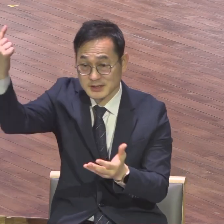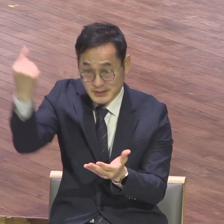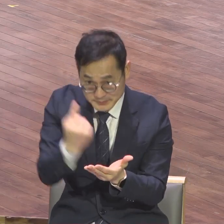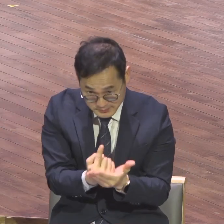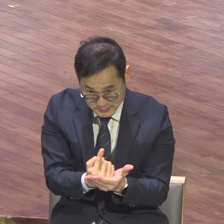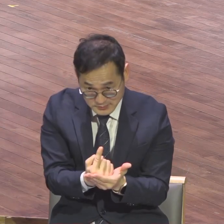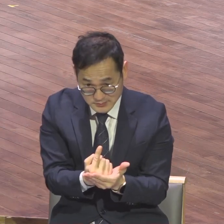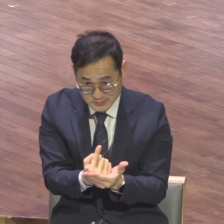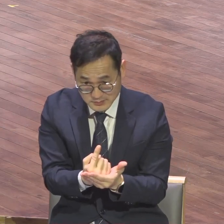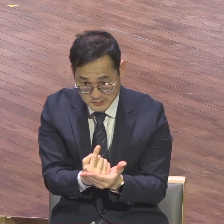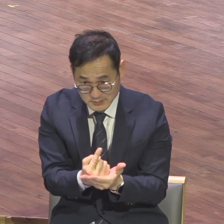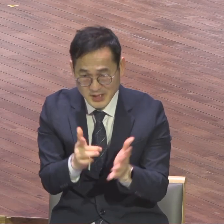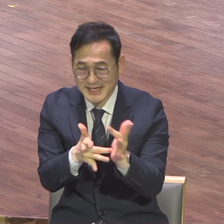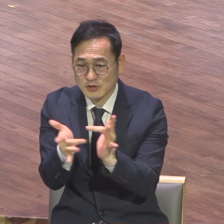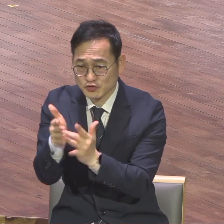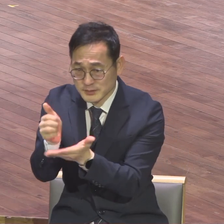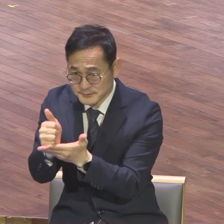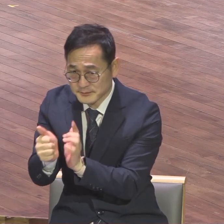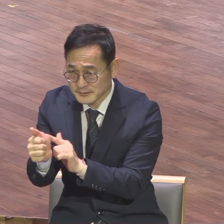주체적으로 임하는 것이 아니고